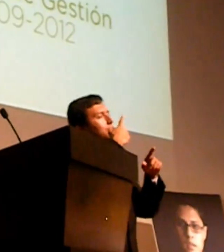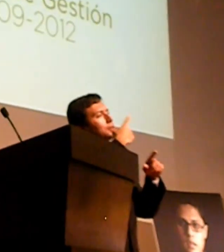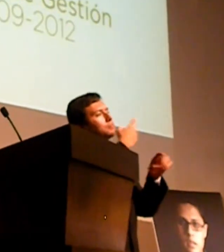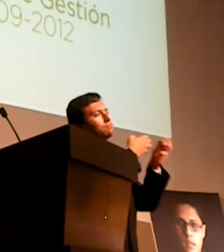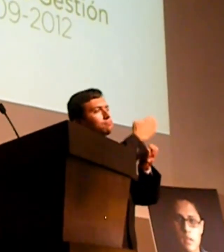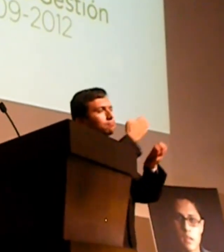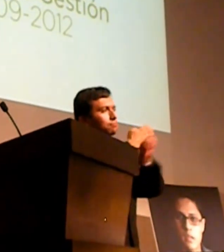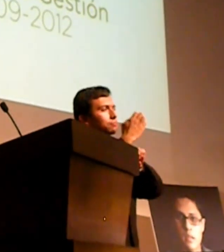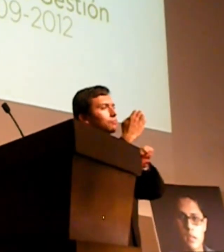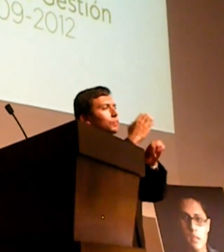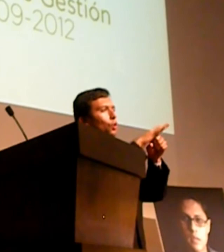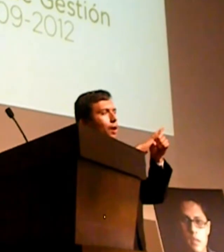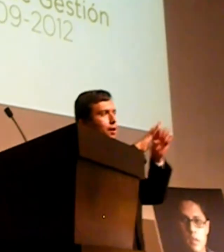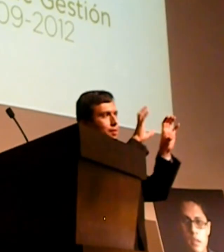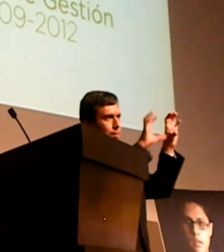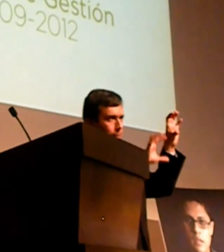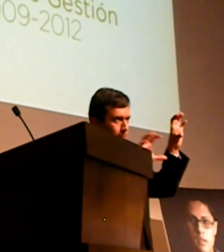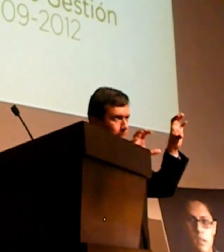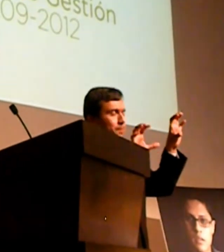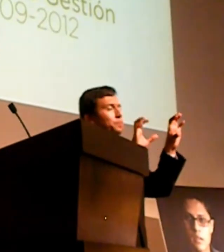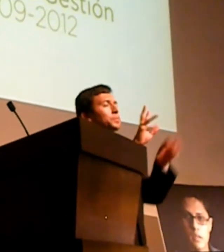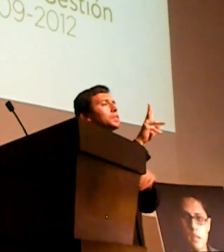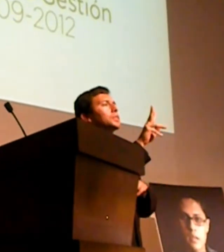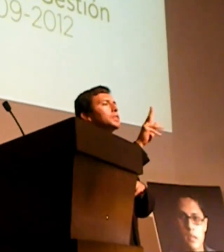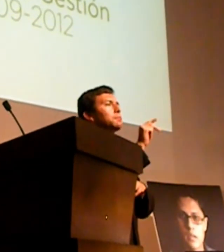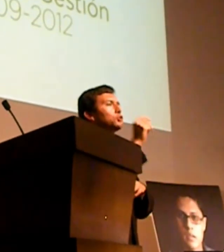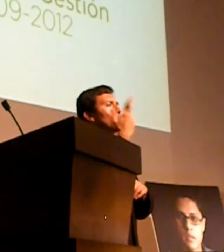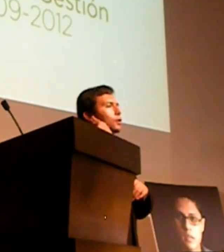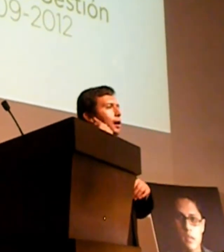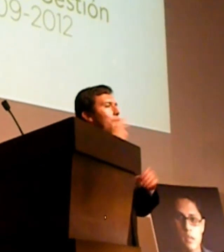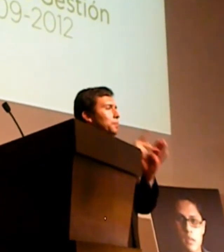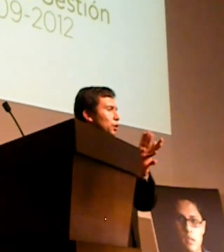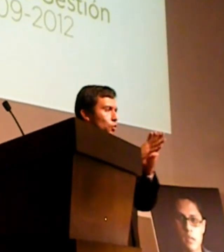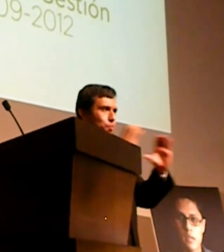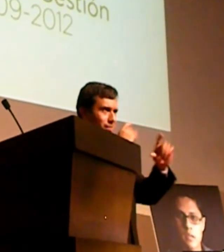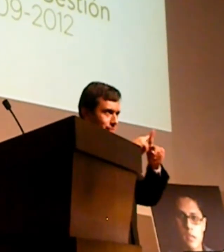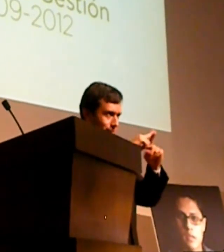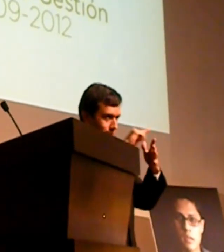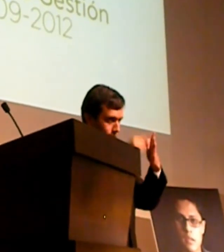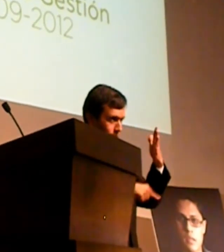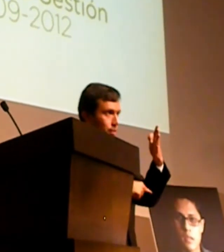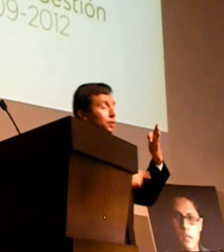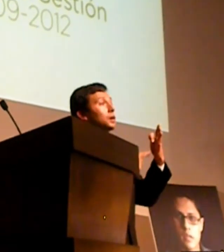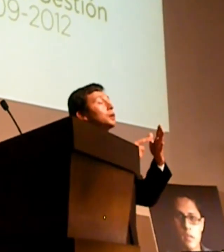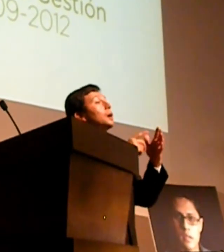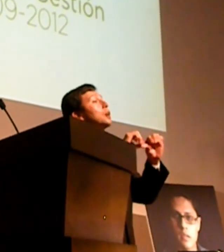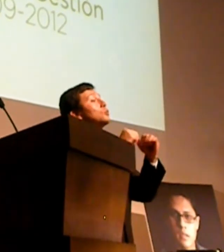dependencias locales, medios de comunicación, organismos públicos de derechos humanos,